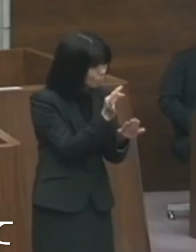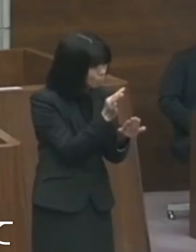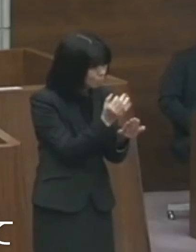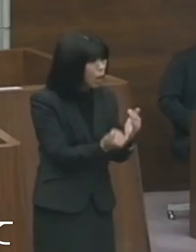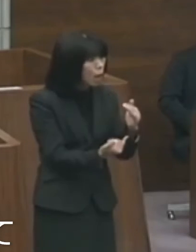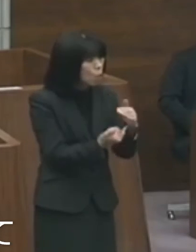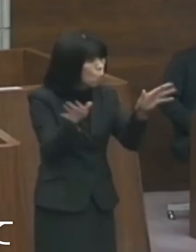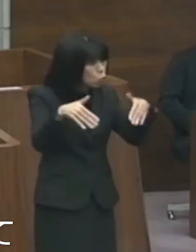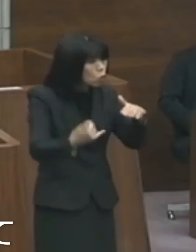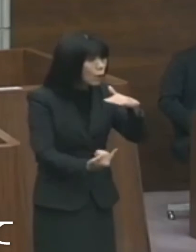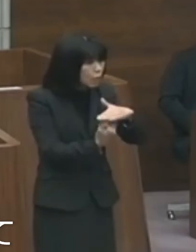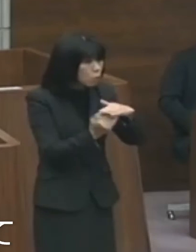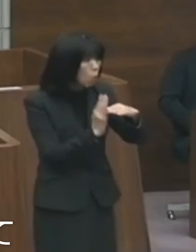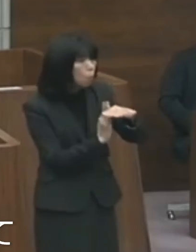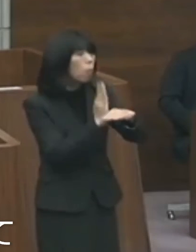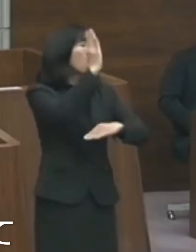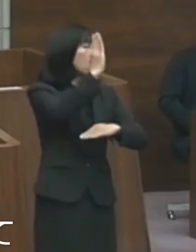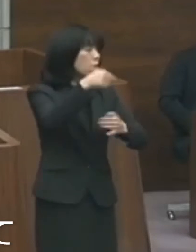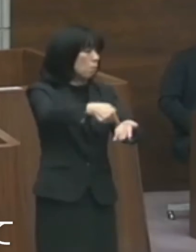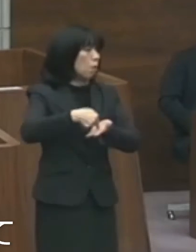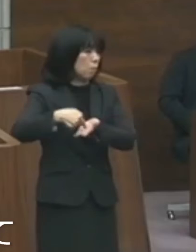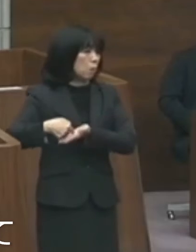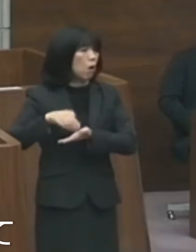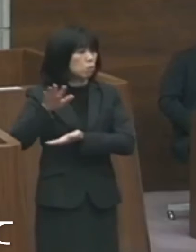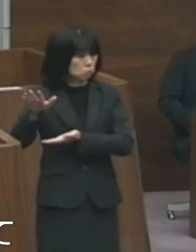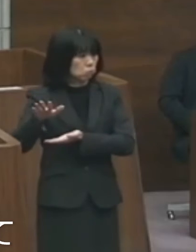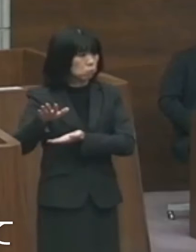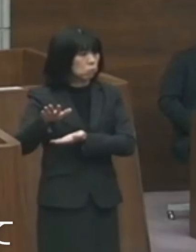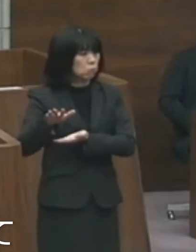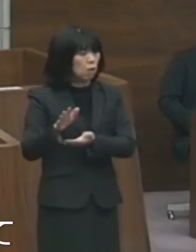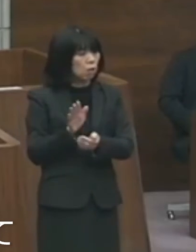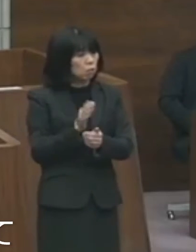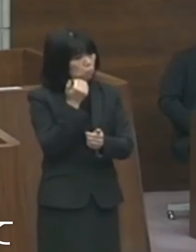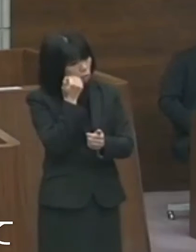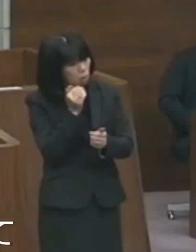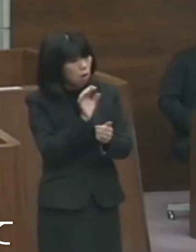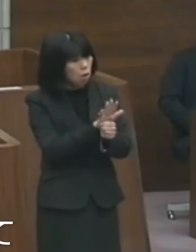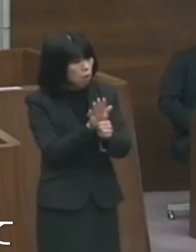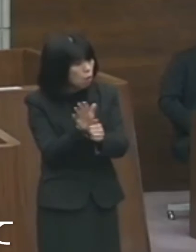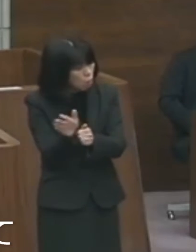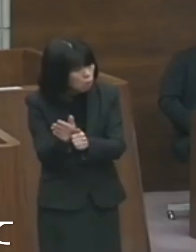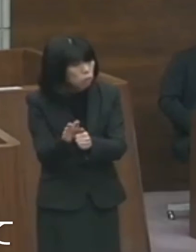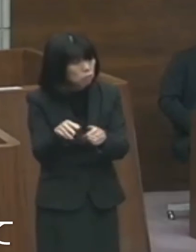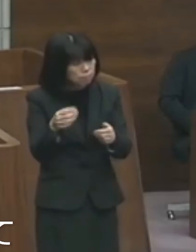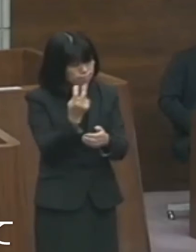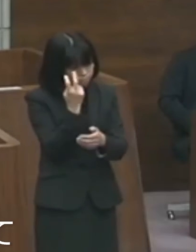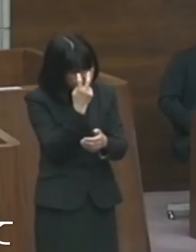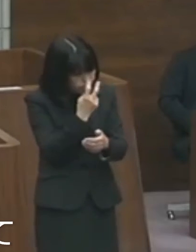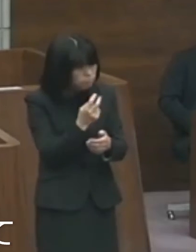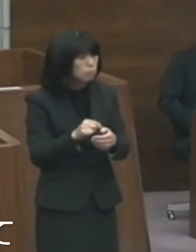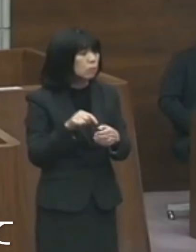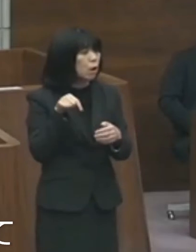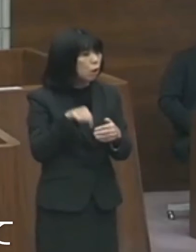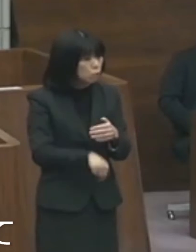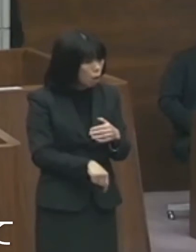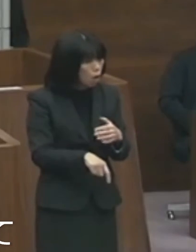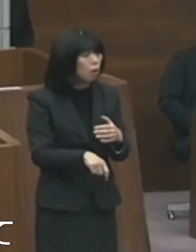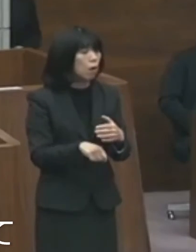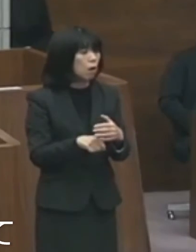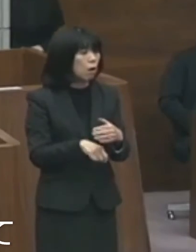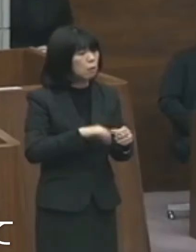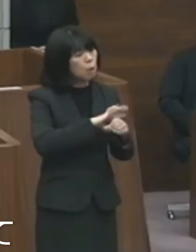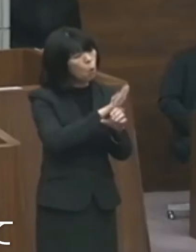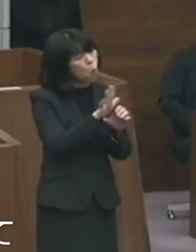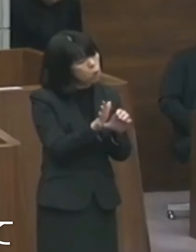大きく上回る申し込みがあり、小学生の選考を進める中で、コロナ禍の影響により収入